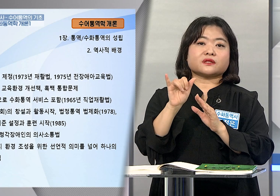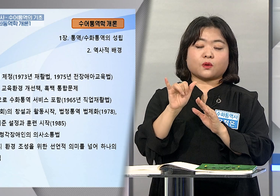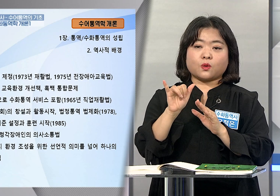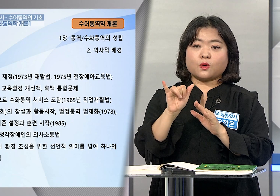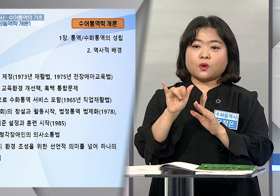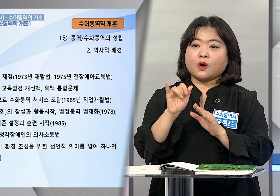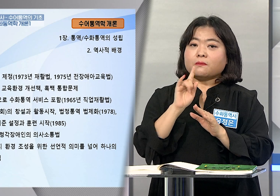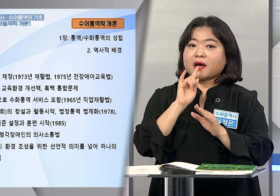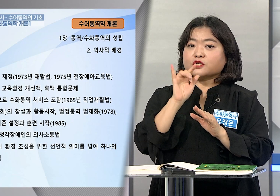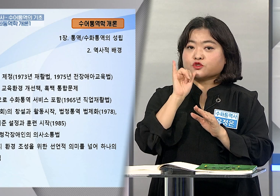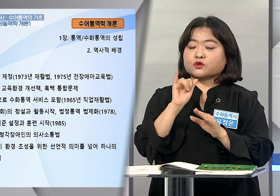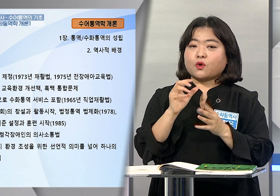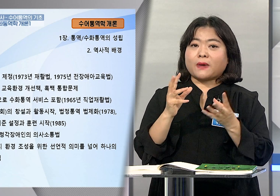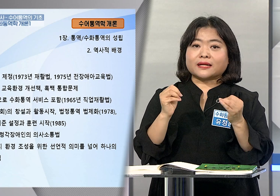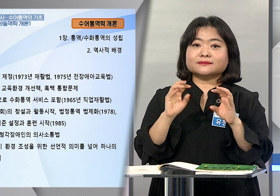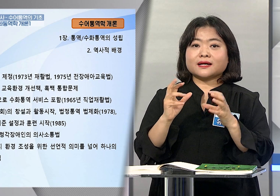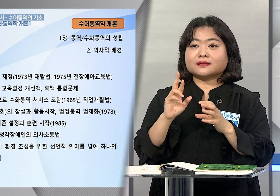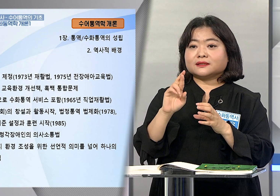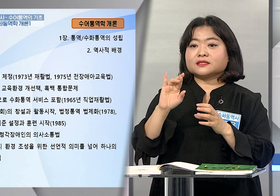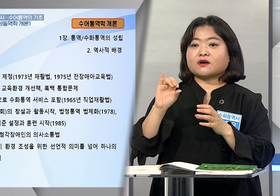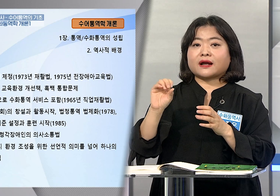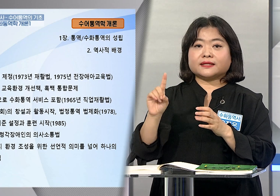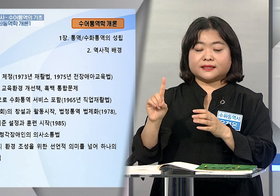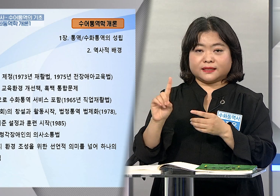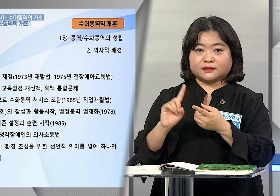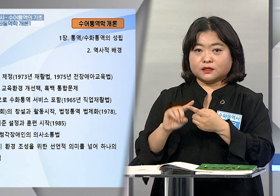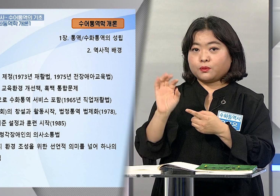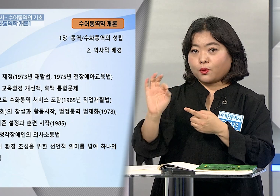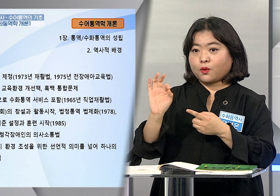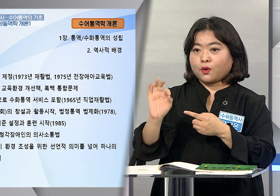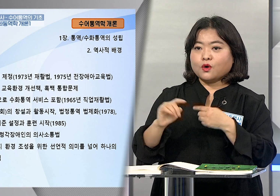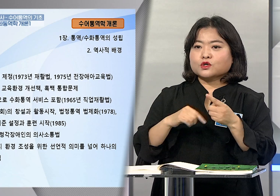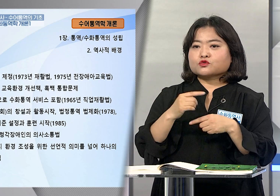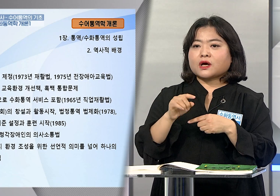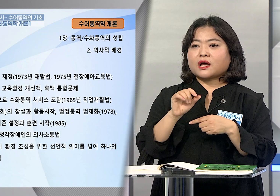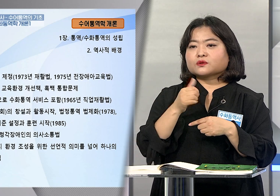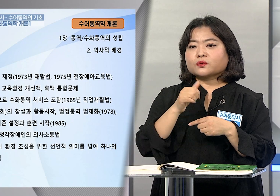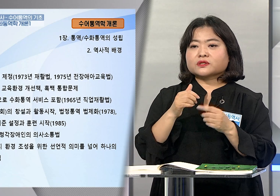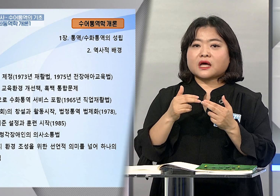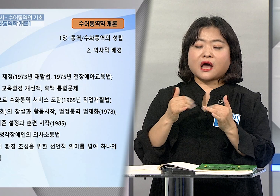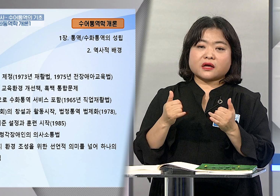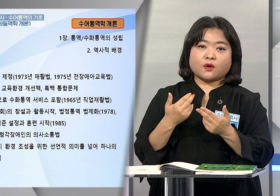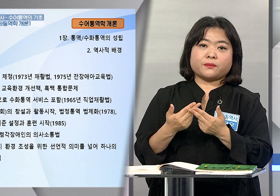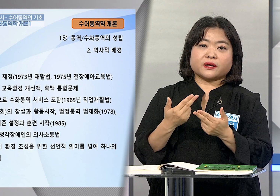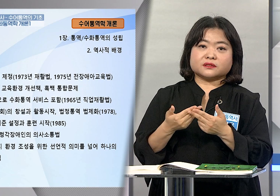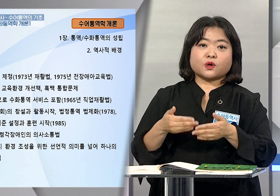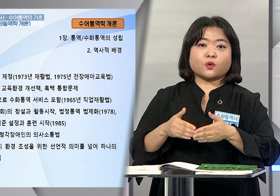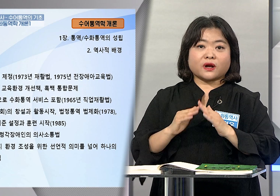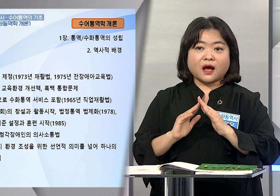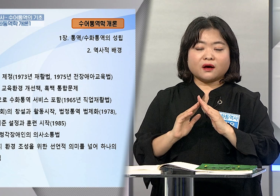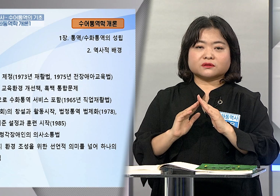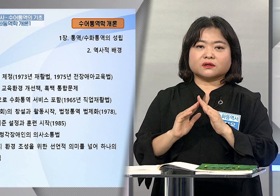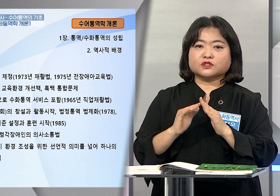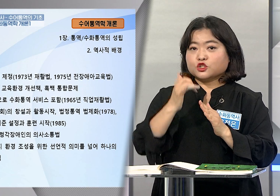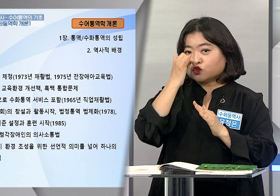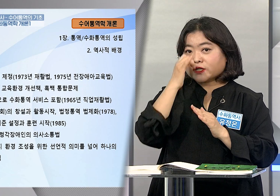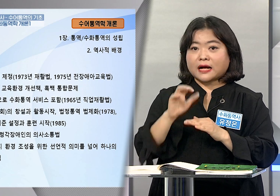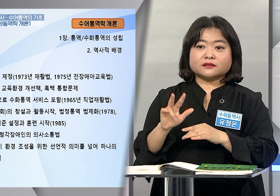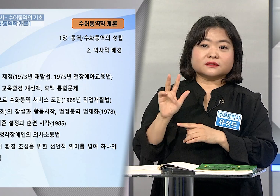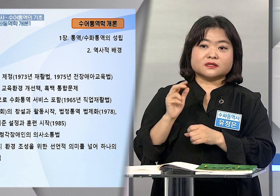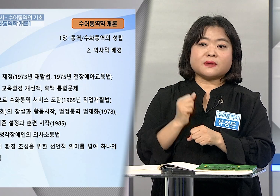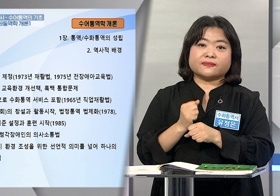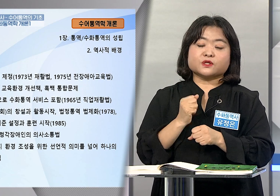앞서 있다고 말할 수 있고 많은 나라들이 저 RID를 보고 수화통역사 협회를 세우거나 어떤